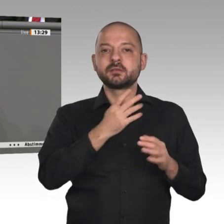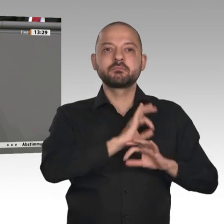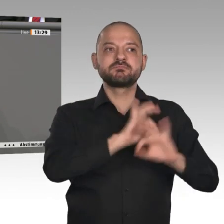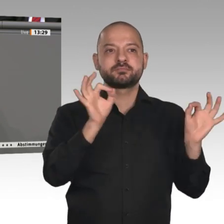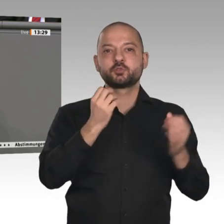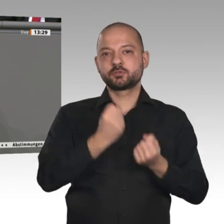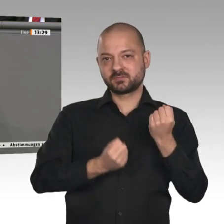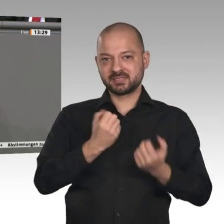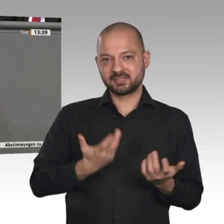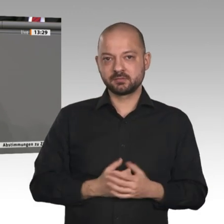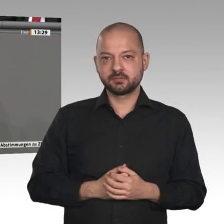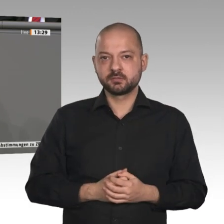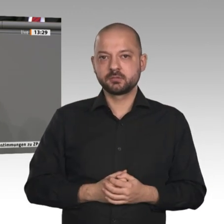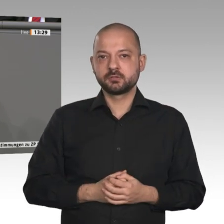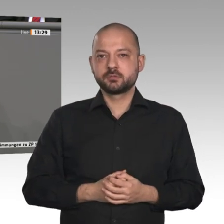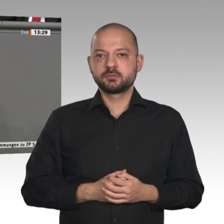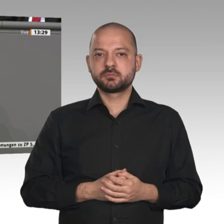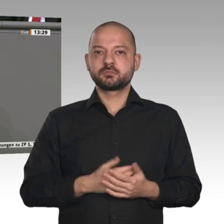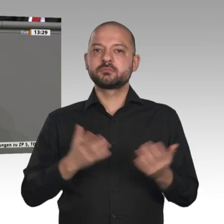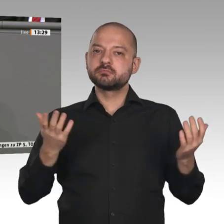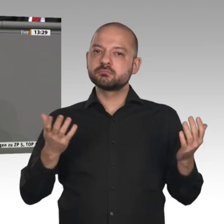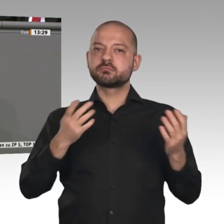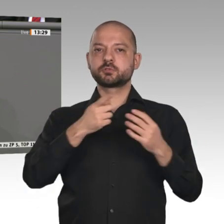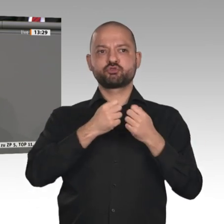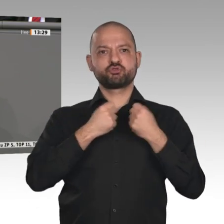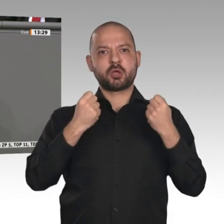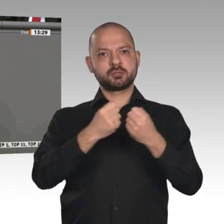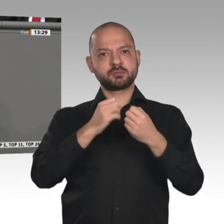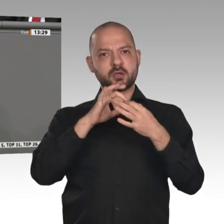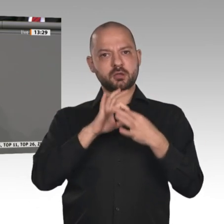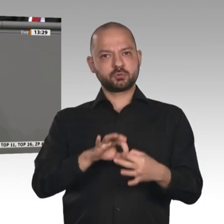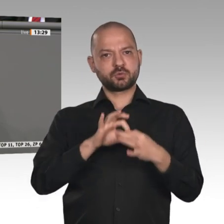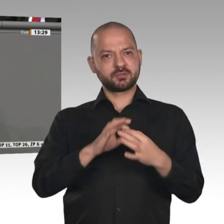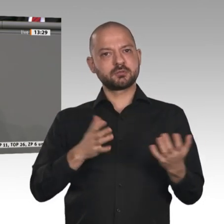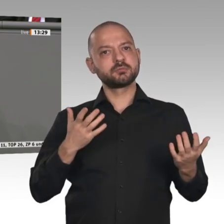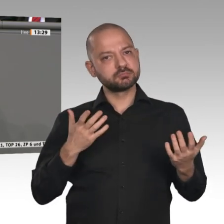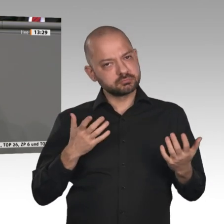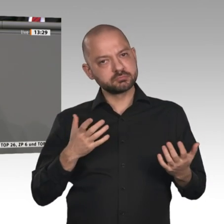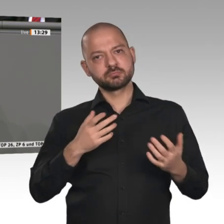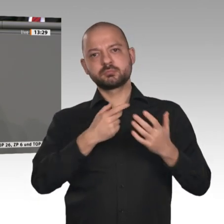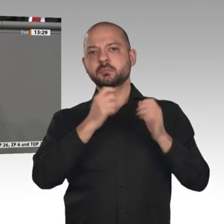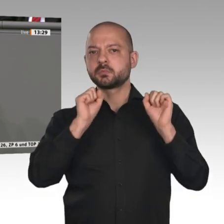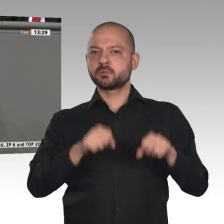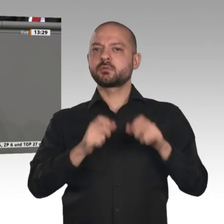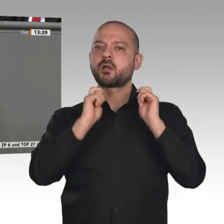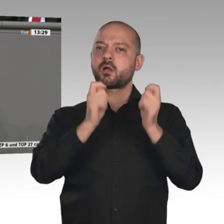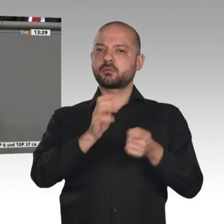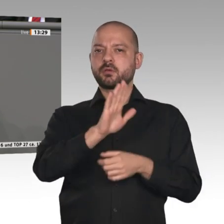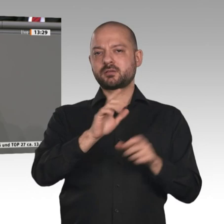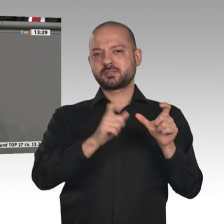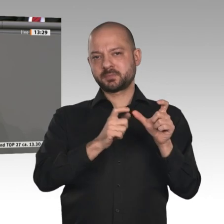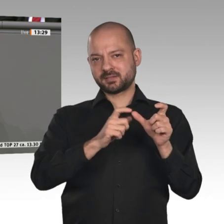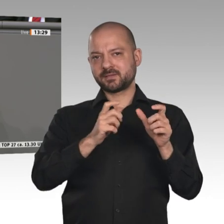Bezüglich der Staatsangehörigkeit kann dies nun aber endlich gelingen auf Antrag der FDP-Fraktion. Meine Damen und